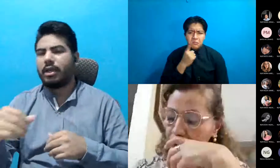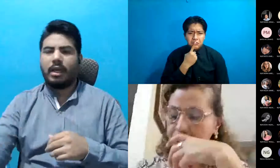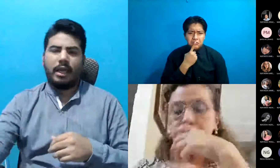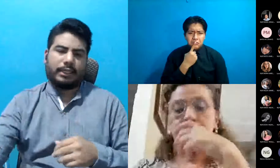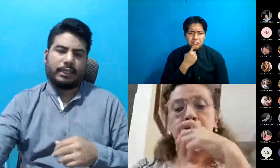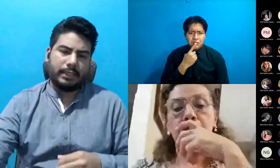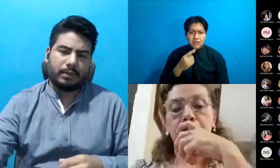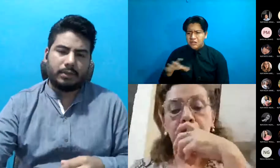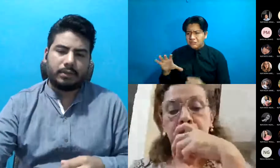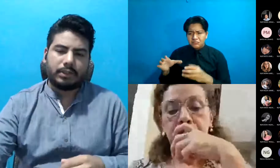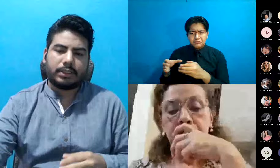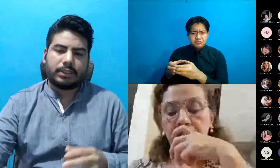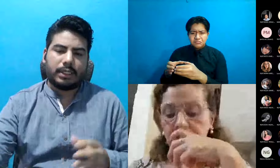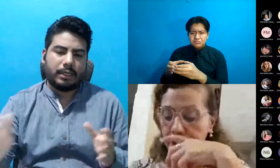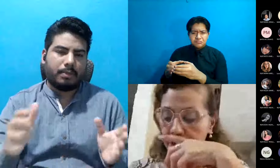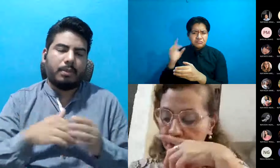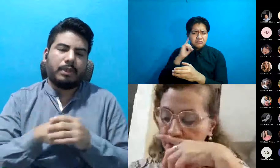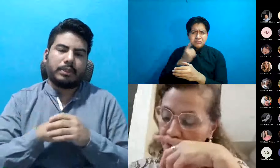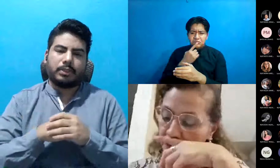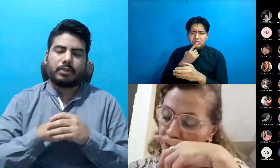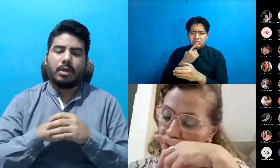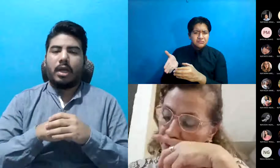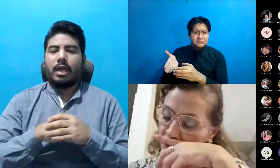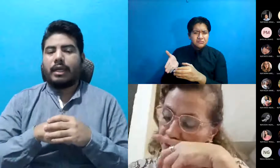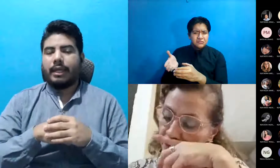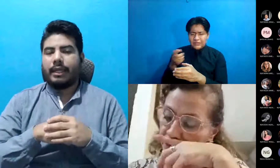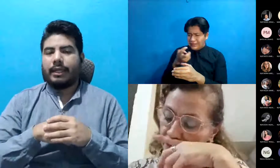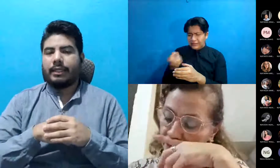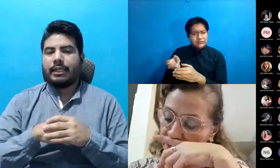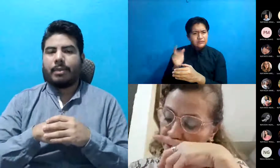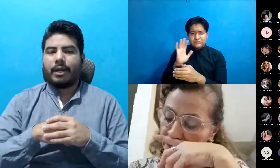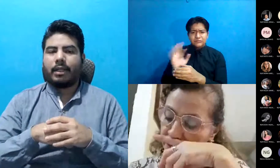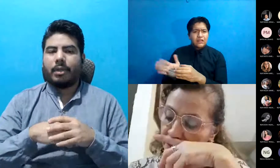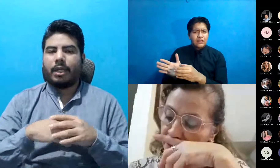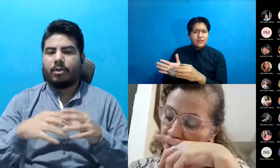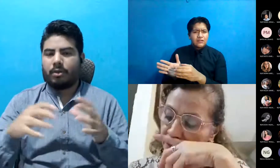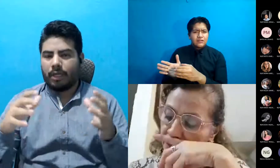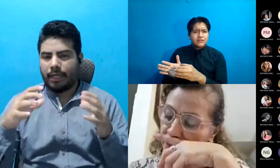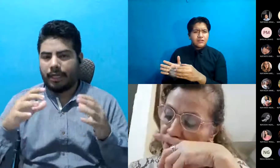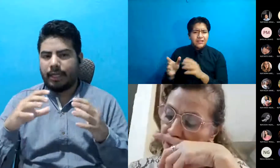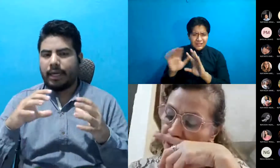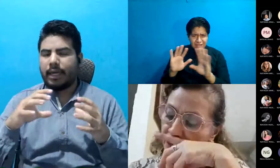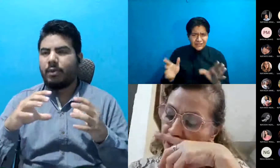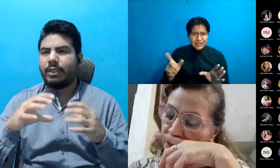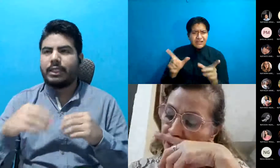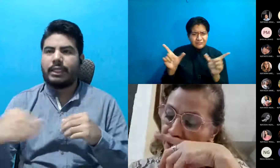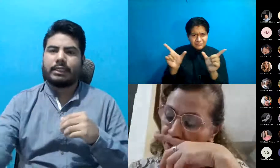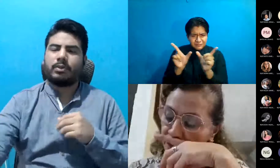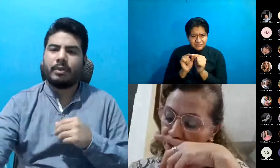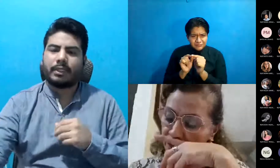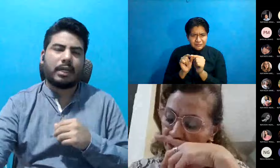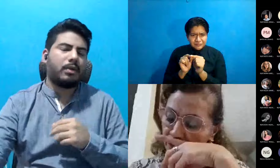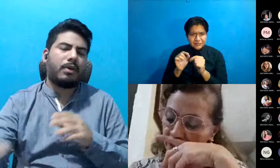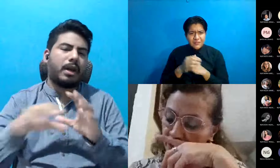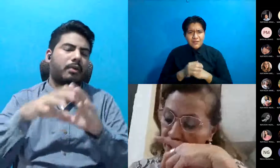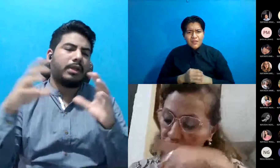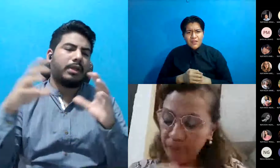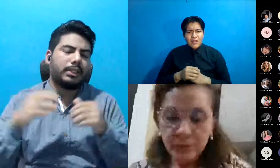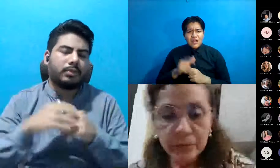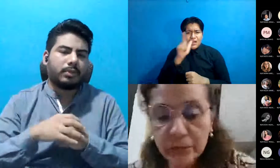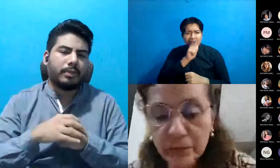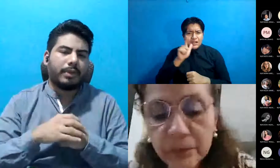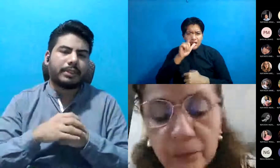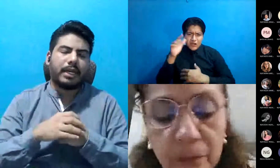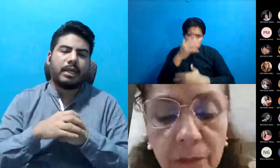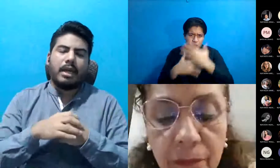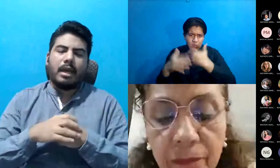comunidad sorda, etcétera, ¿no? Entonces, propiamente es eso. Ya para ir terminando, ¿la lengua de señas es universal? No, la lengua